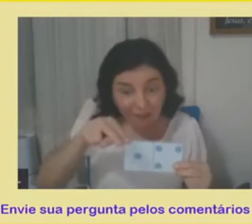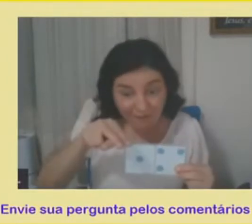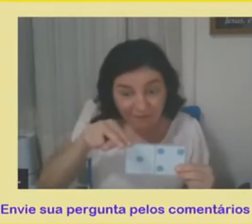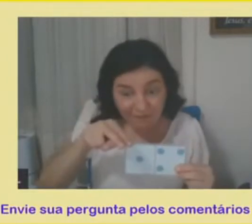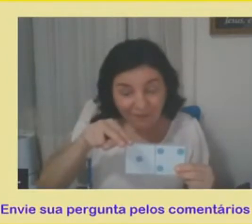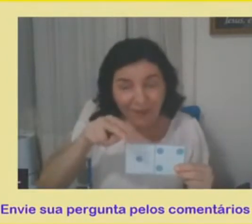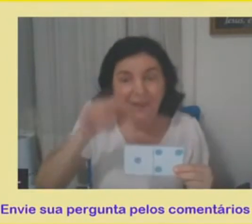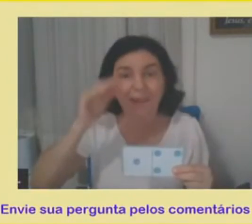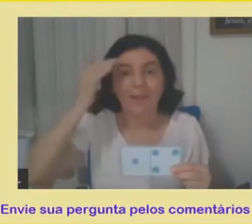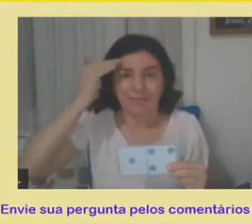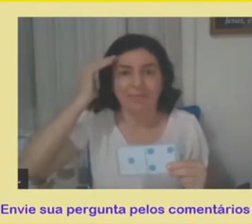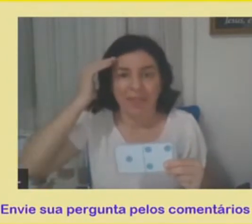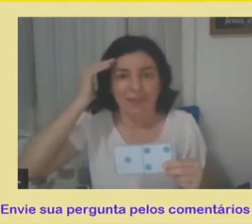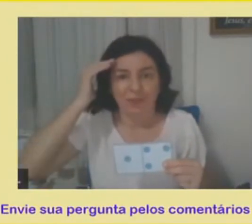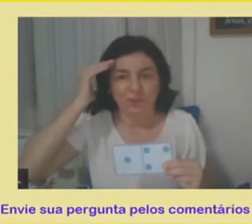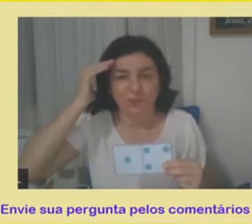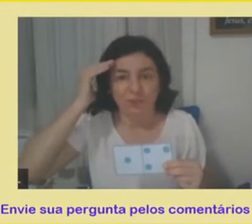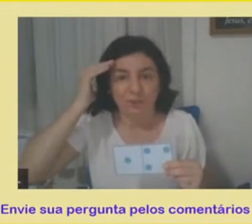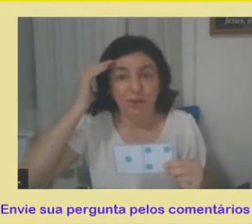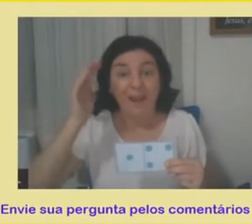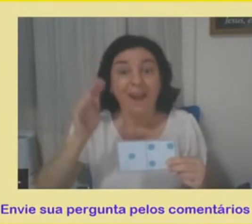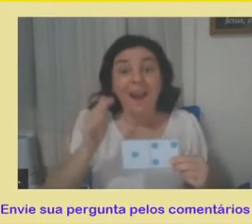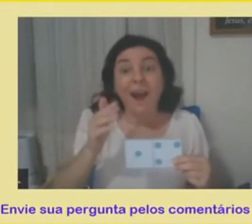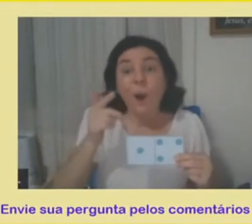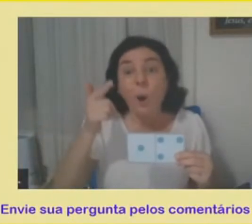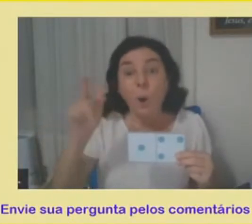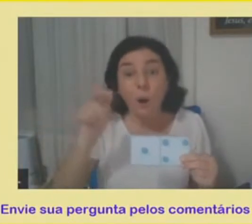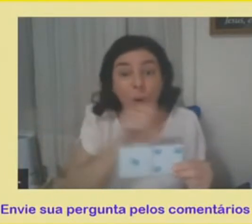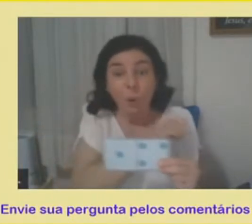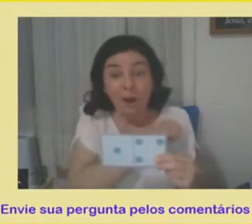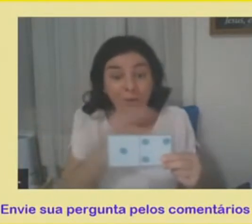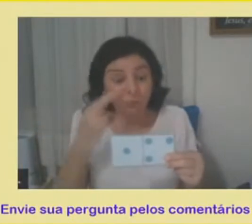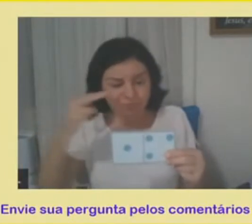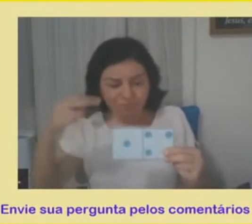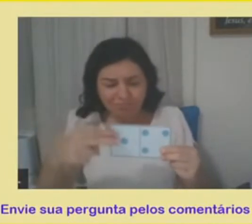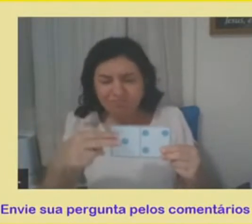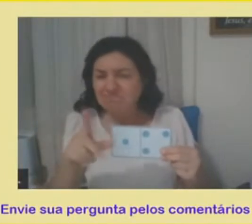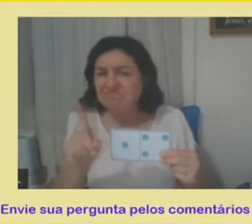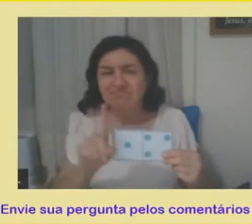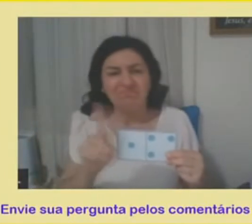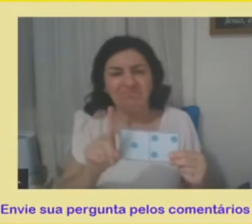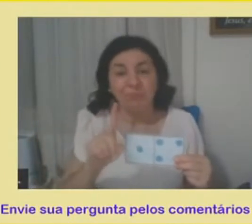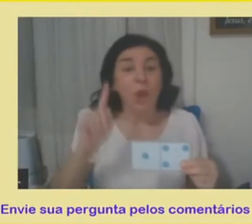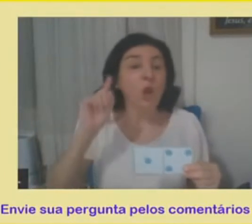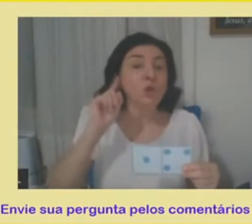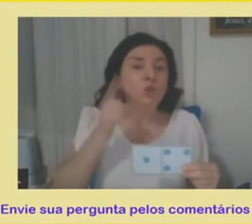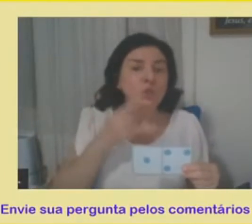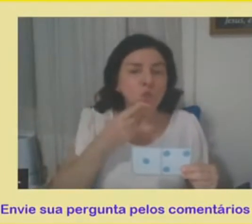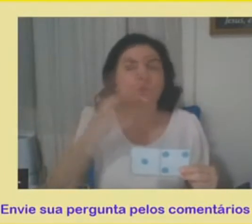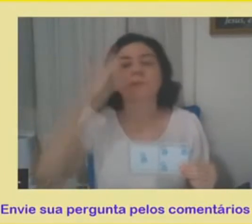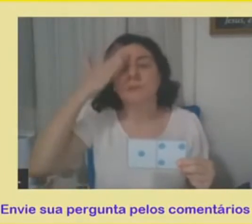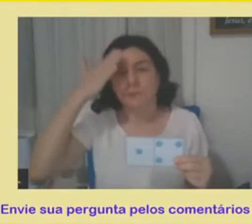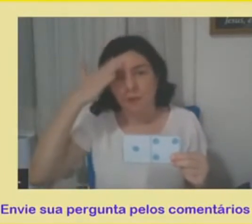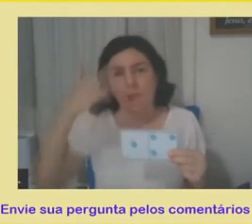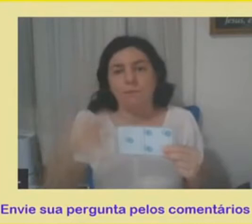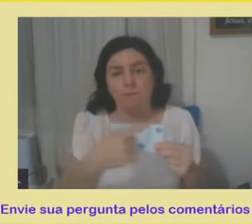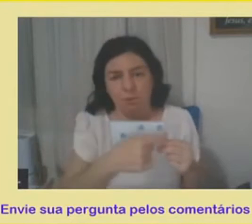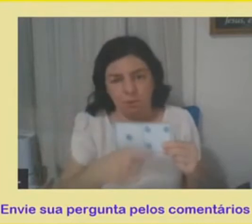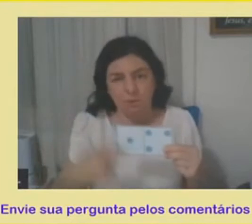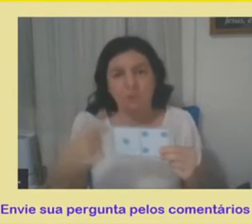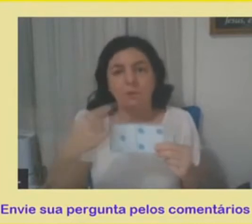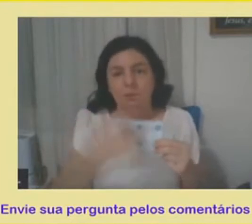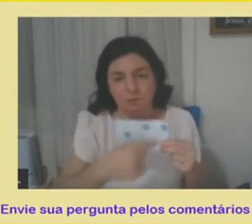por exemplo, com uma dificuldade, você vai utilizar a cor, ele vai ver.